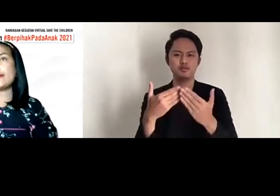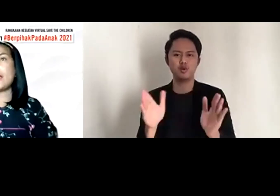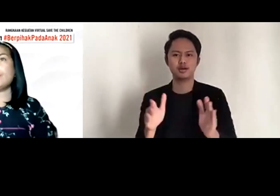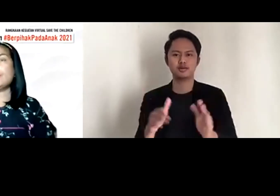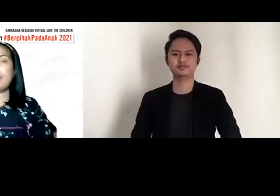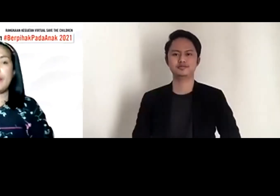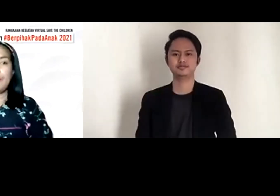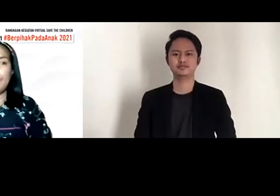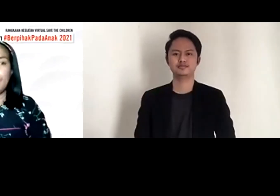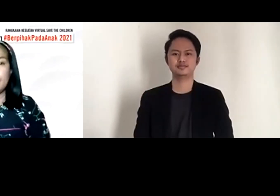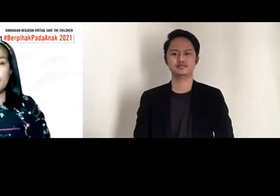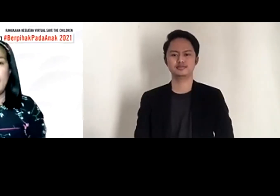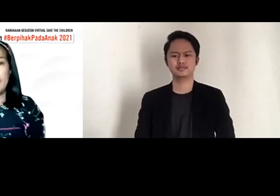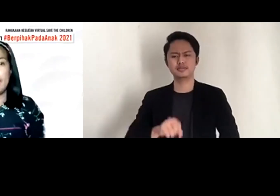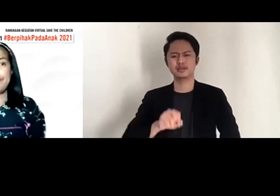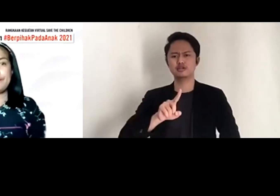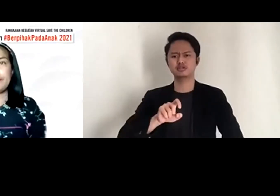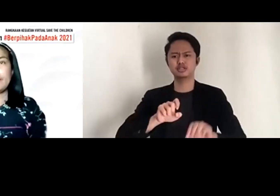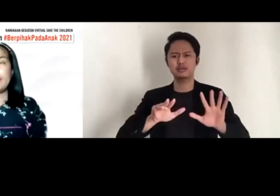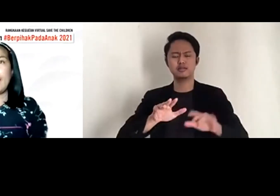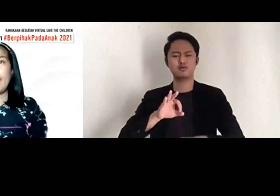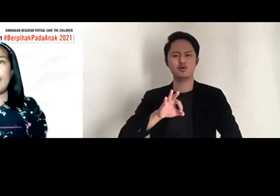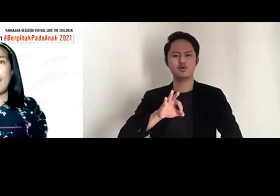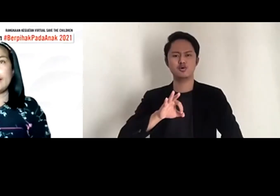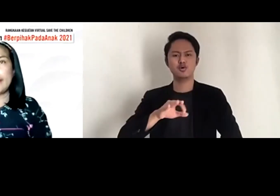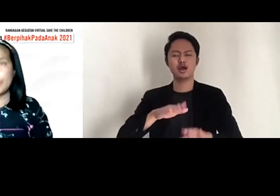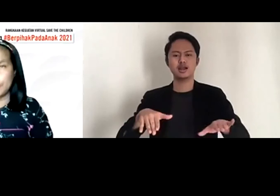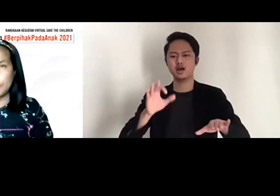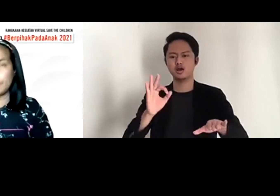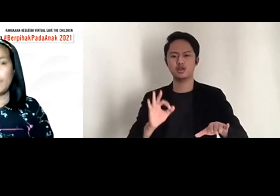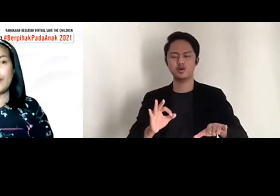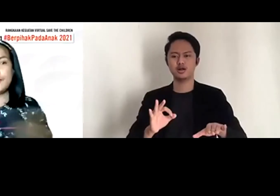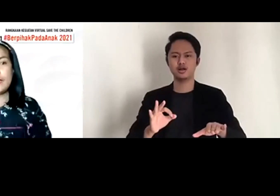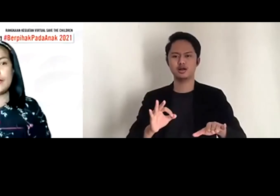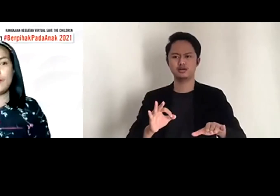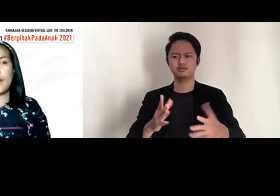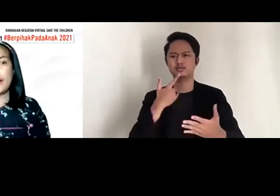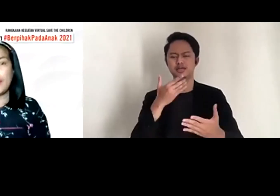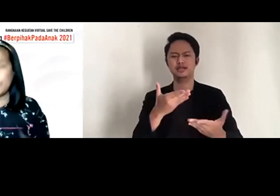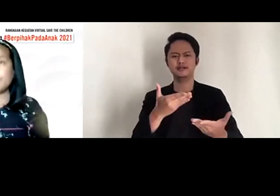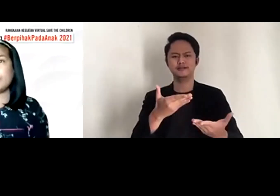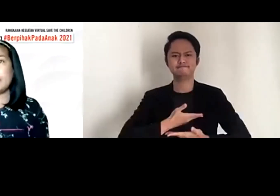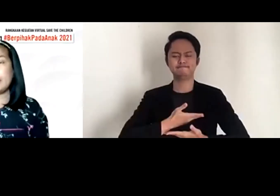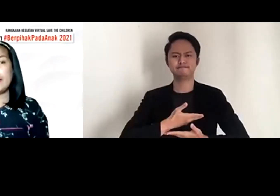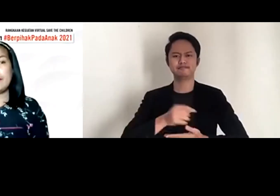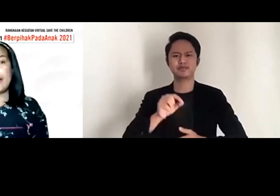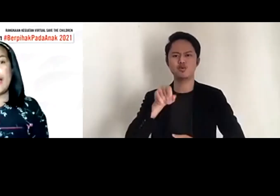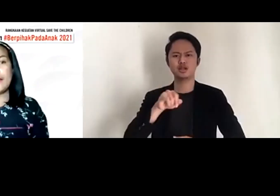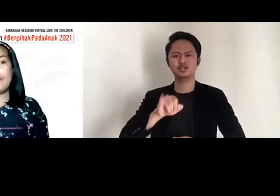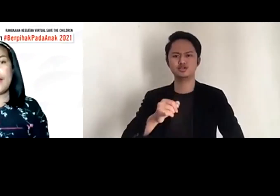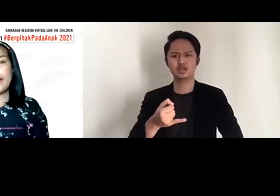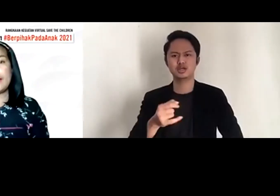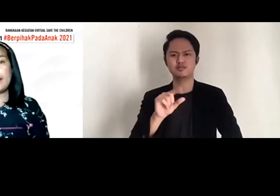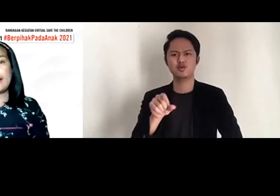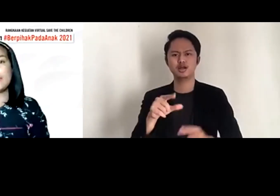ada 190 orang tua anak yang akan direkrut. Bulan Agustus ini mereka